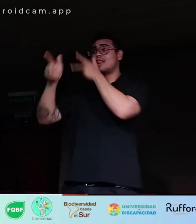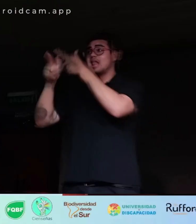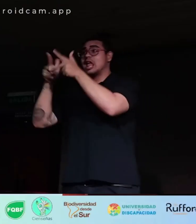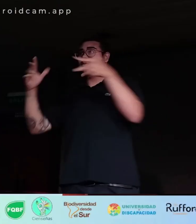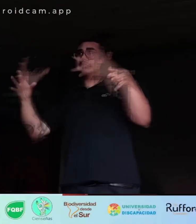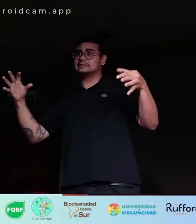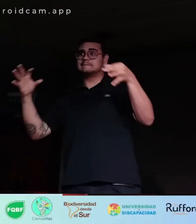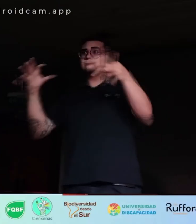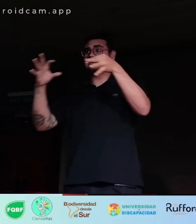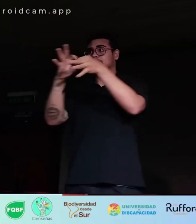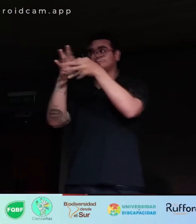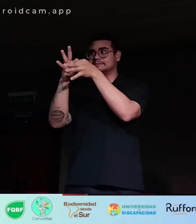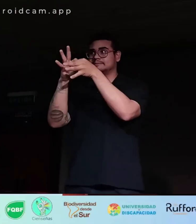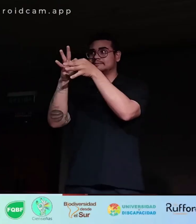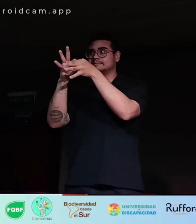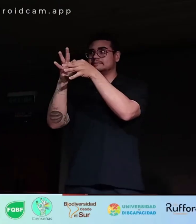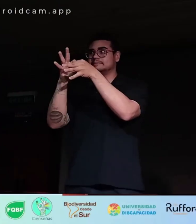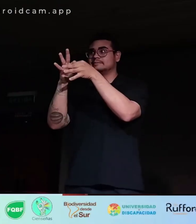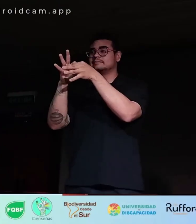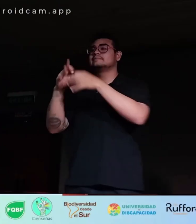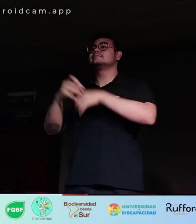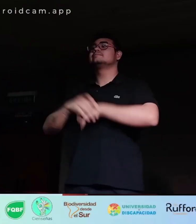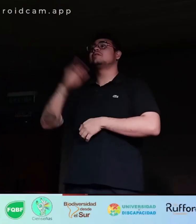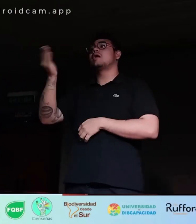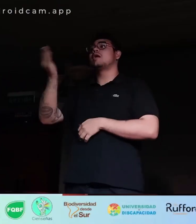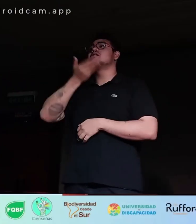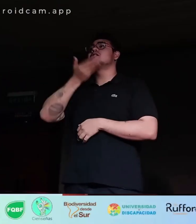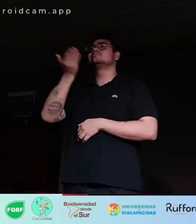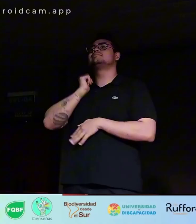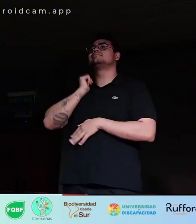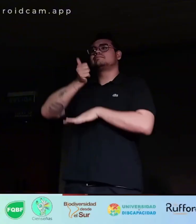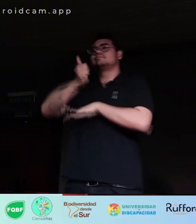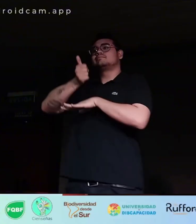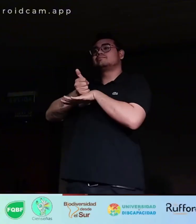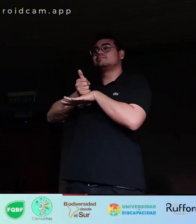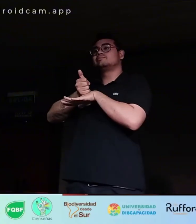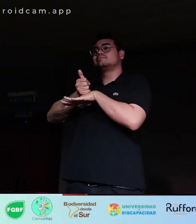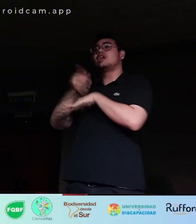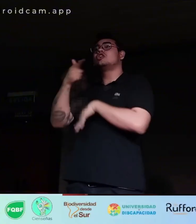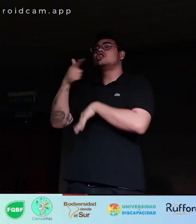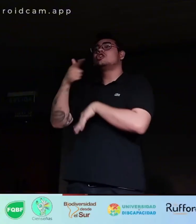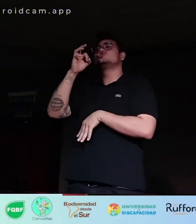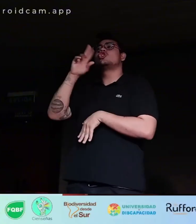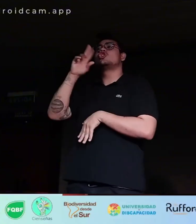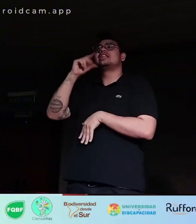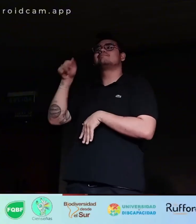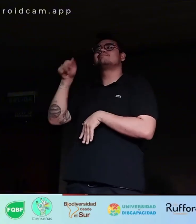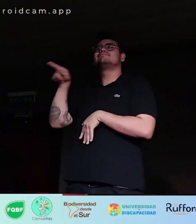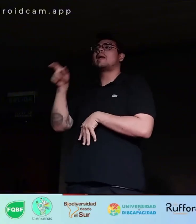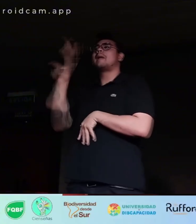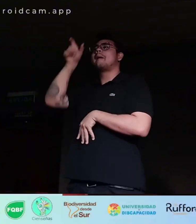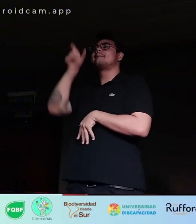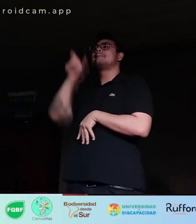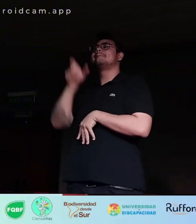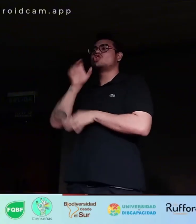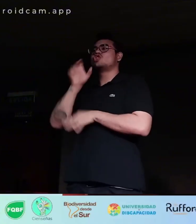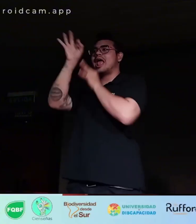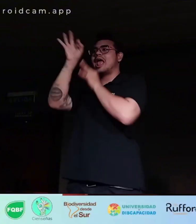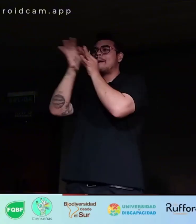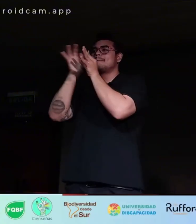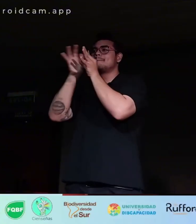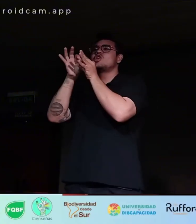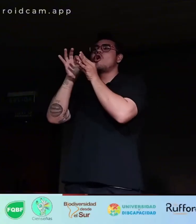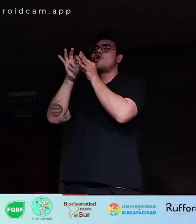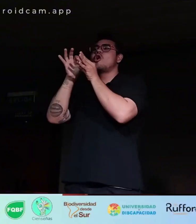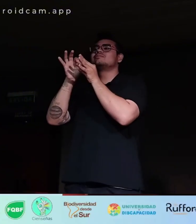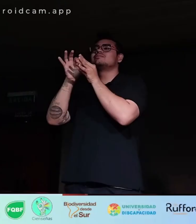¿Sí? Disertante es Gamaliel Soria, él es estudiante de bioingeniería de la UNVIME, ¿sí?